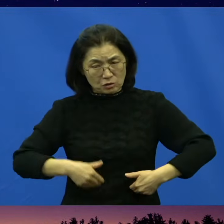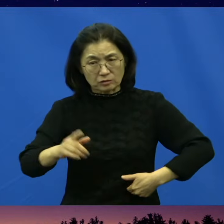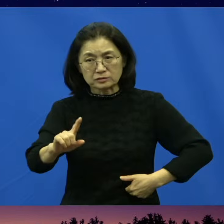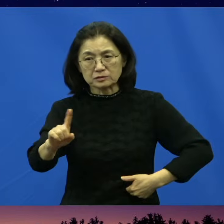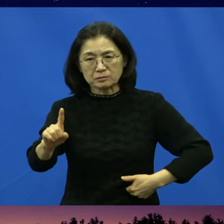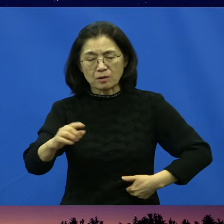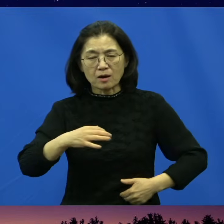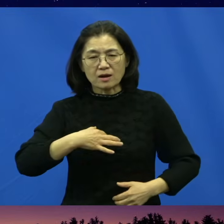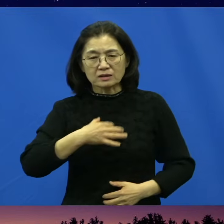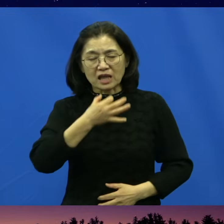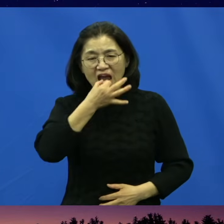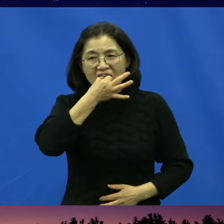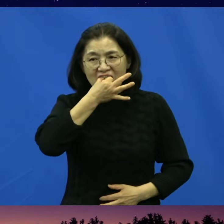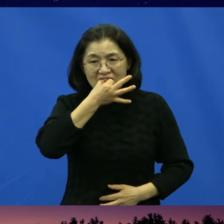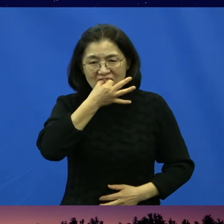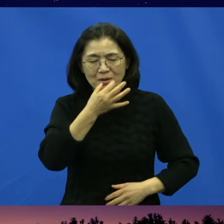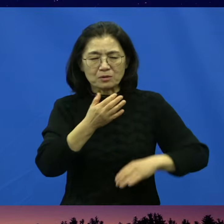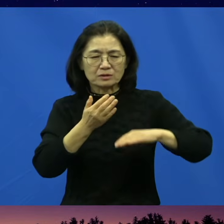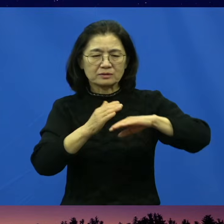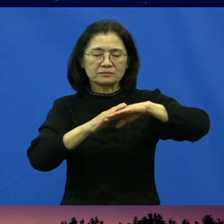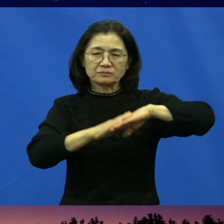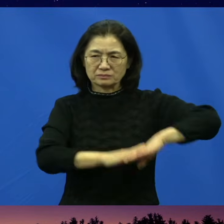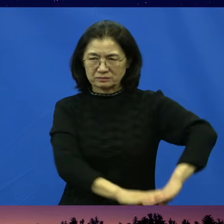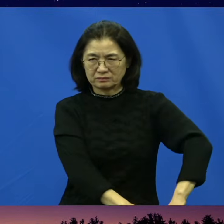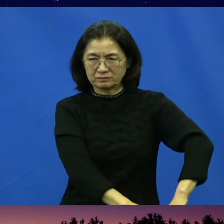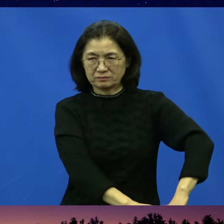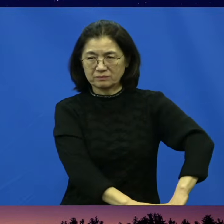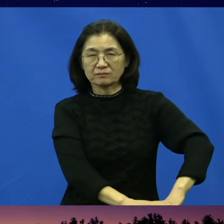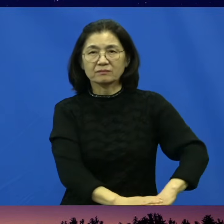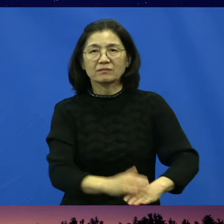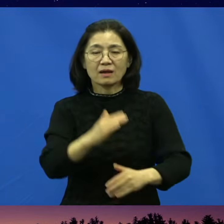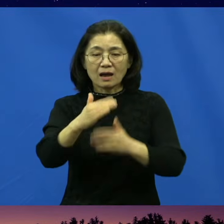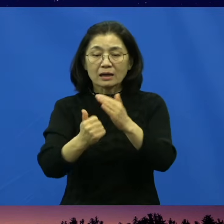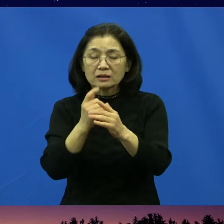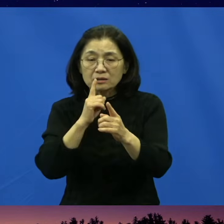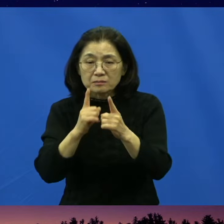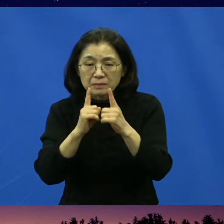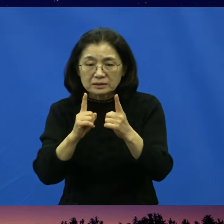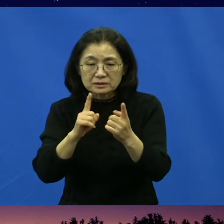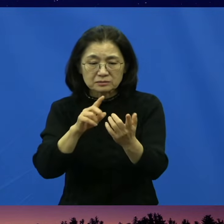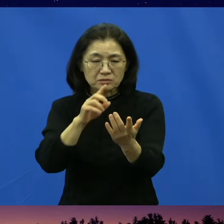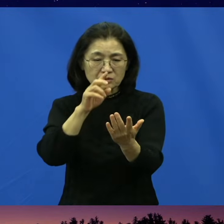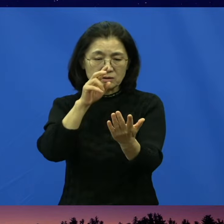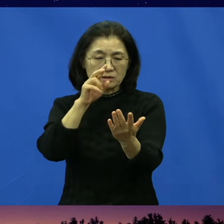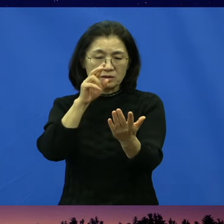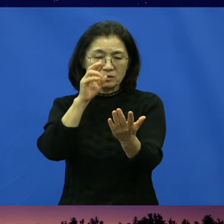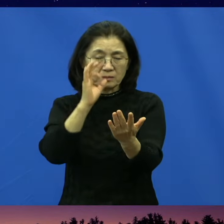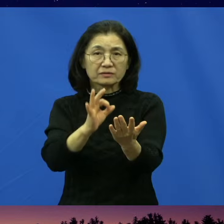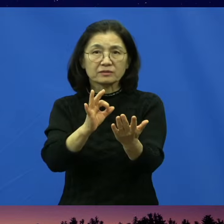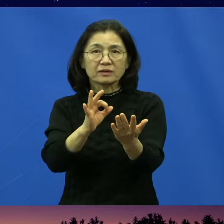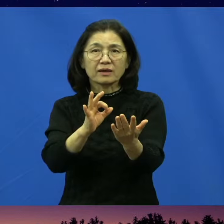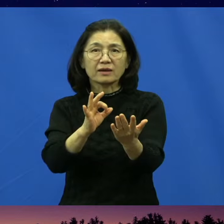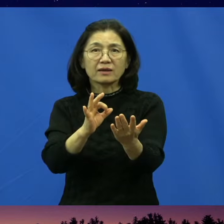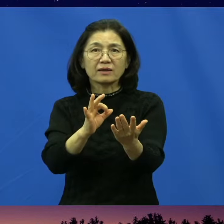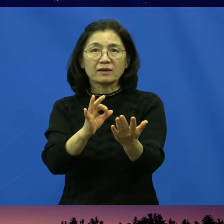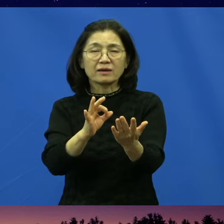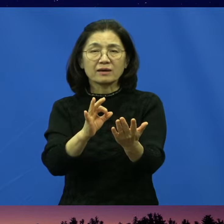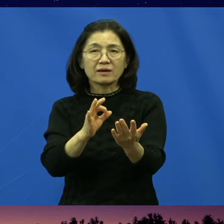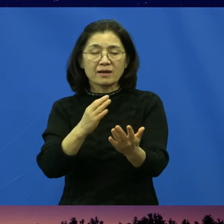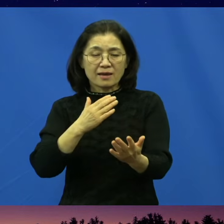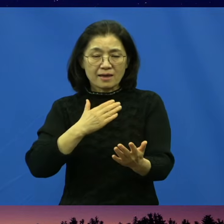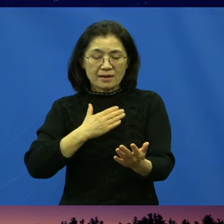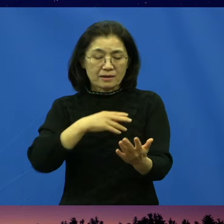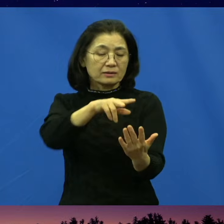내 욕망을 내려놓는 것입니다. 말씀을 받는데 내 생각에 내 안에 가득 차